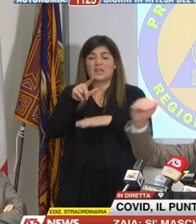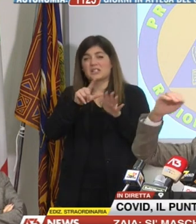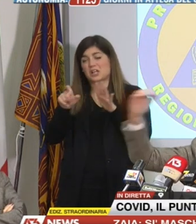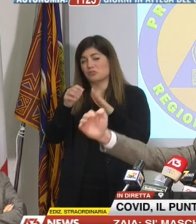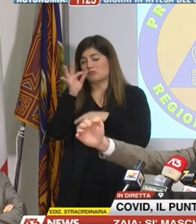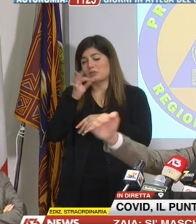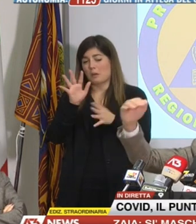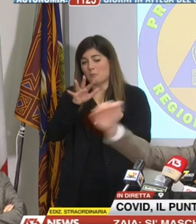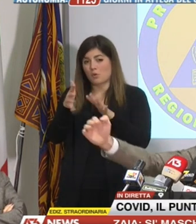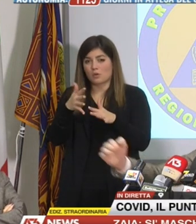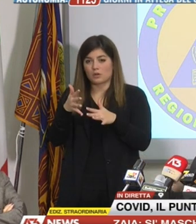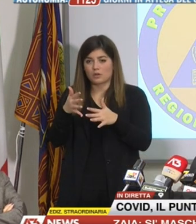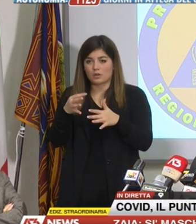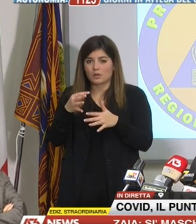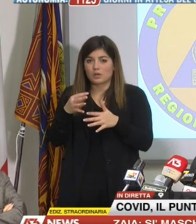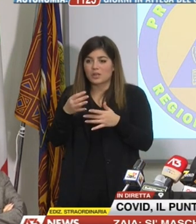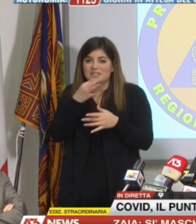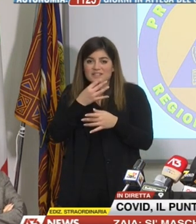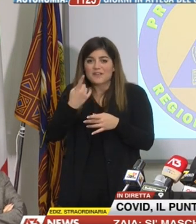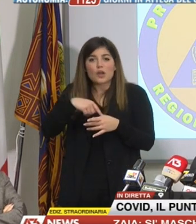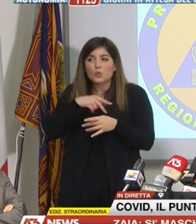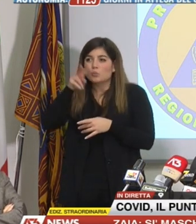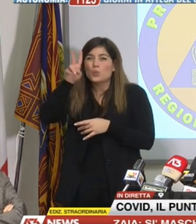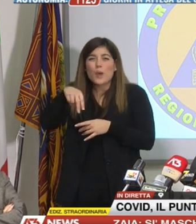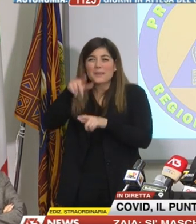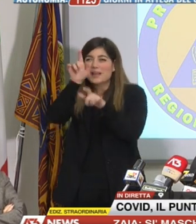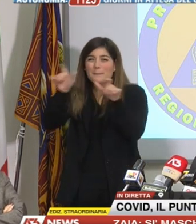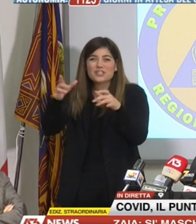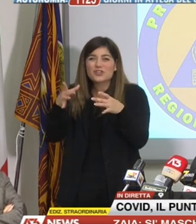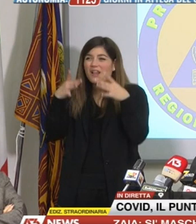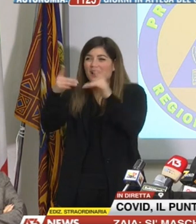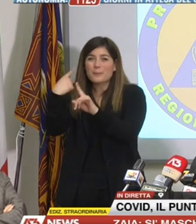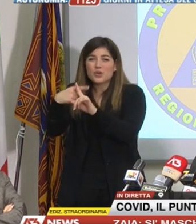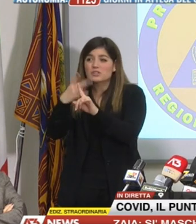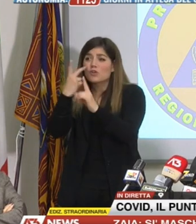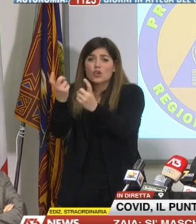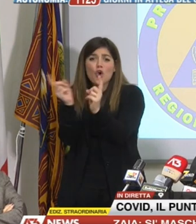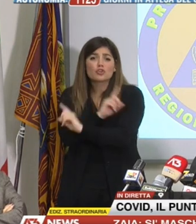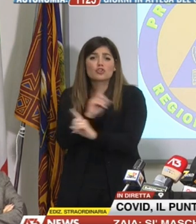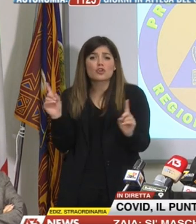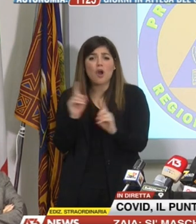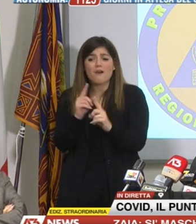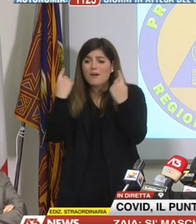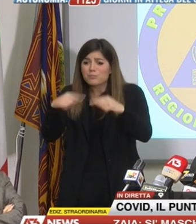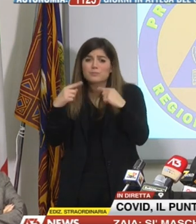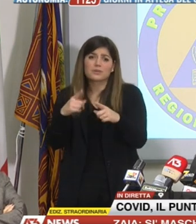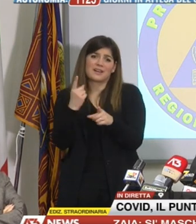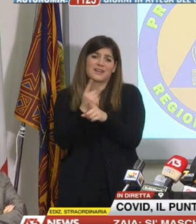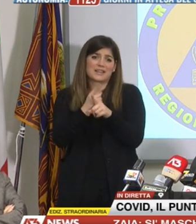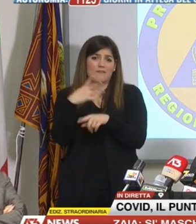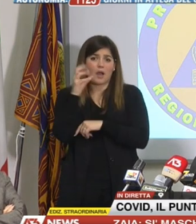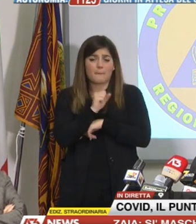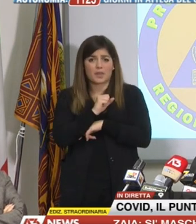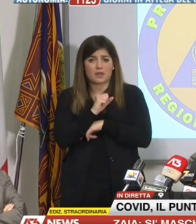beccheremo 2.000 positivi. Questa è una valutazione che mai nessuno fa. Cioè stiamo